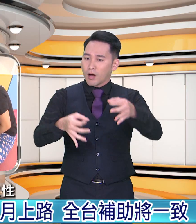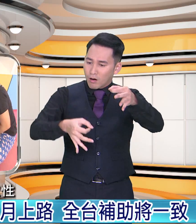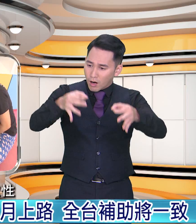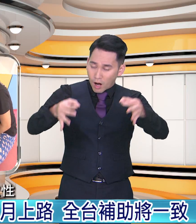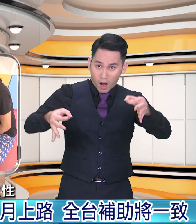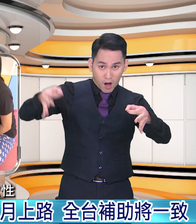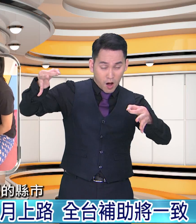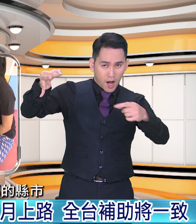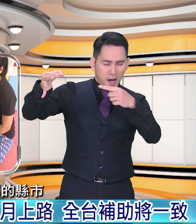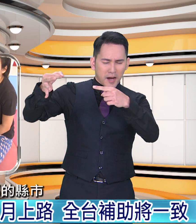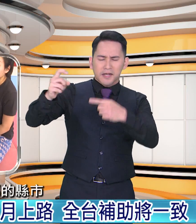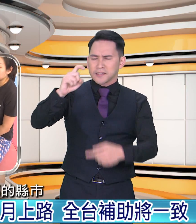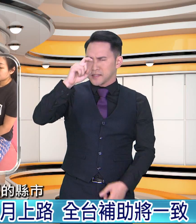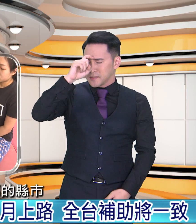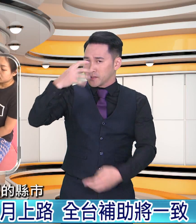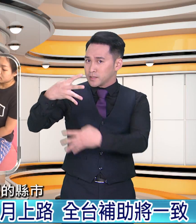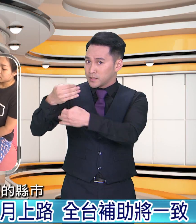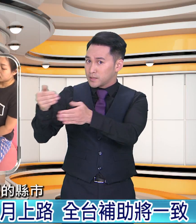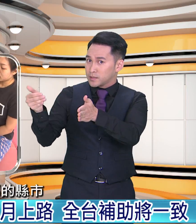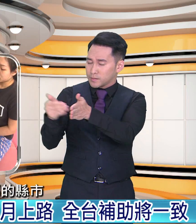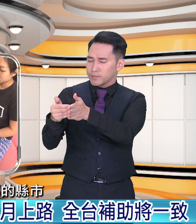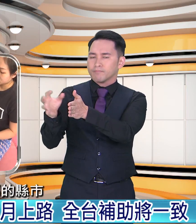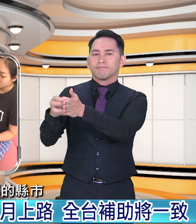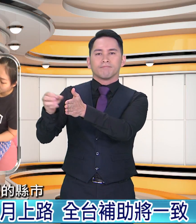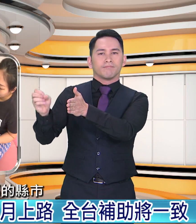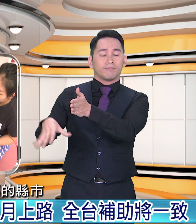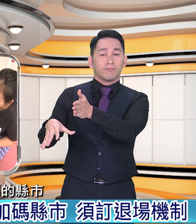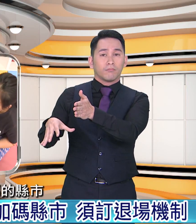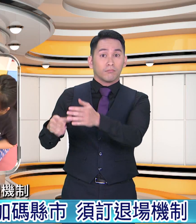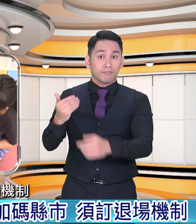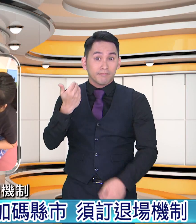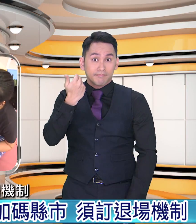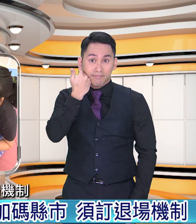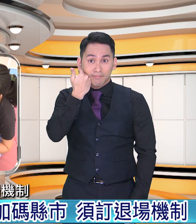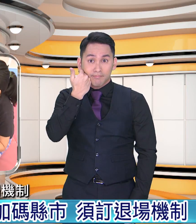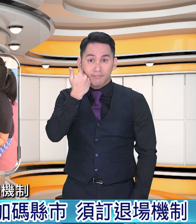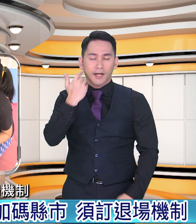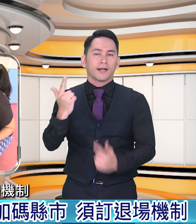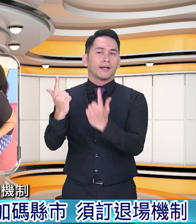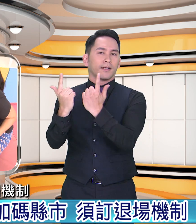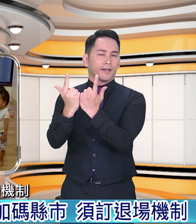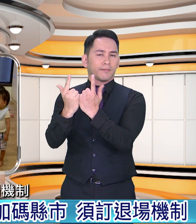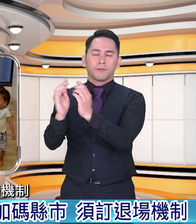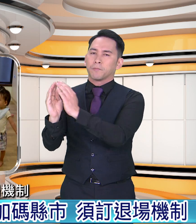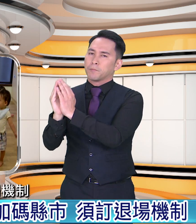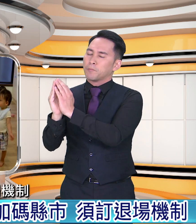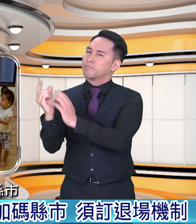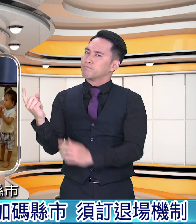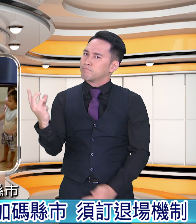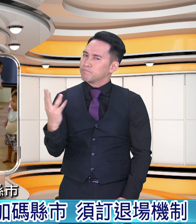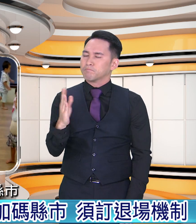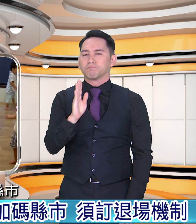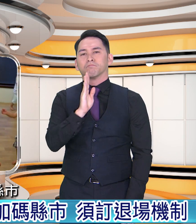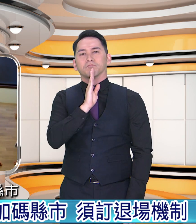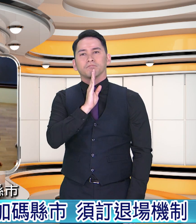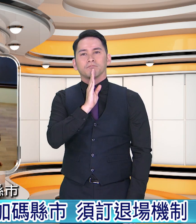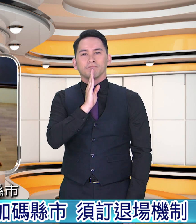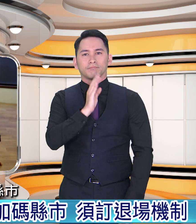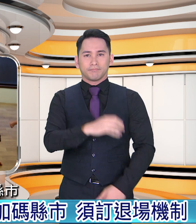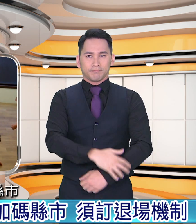性，因此要求先行加码的县市必须要定落日退场机制，冲击台北、桃园等县